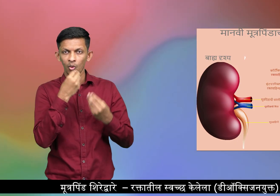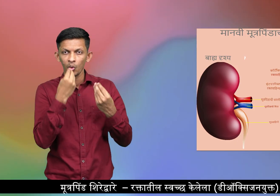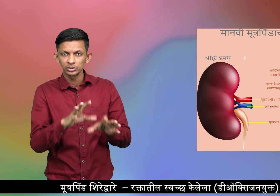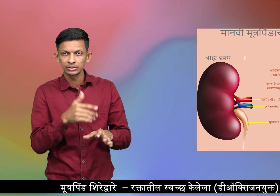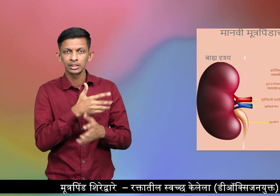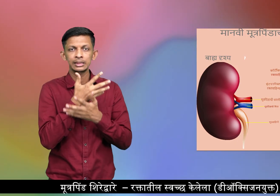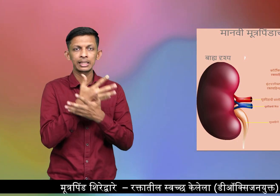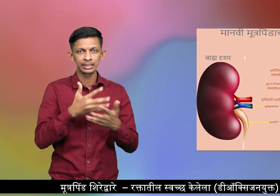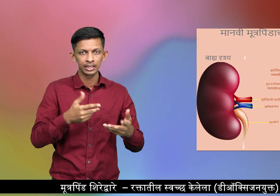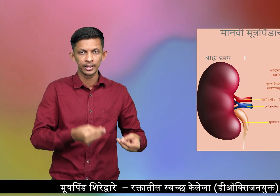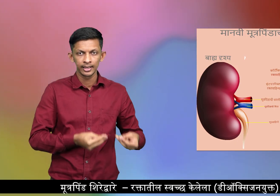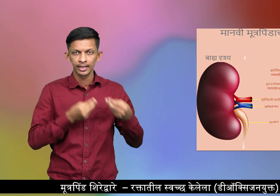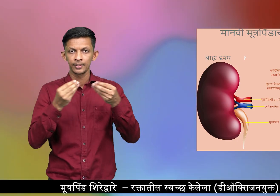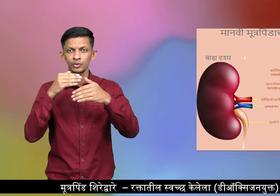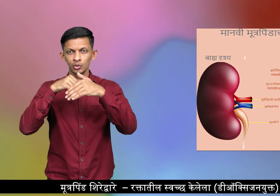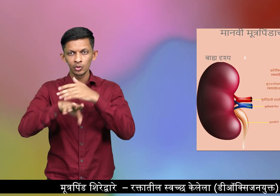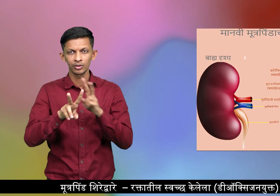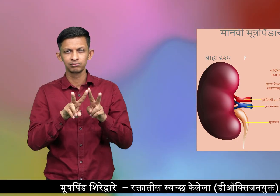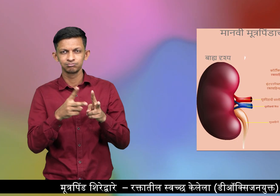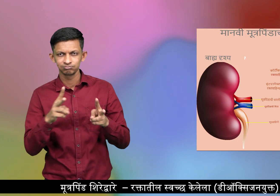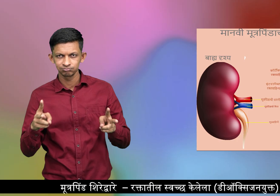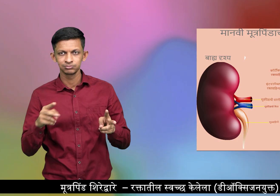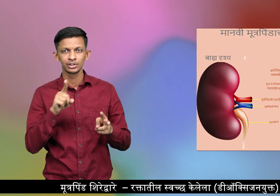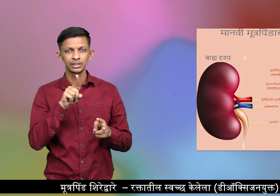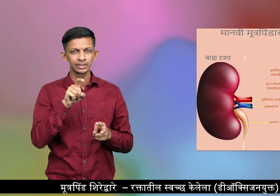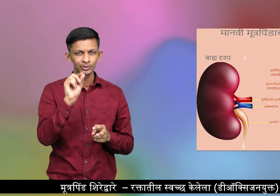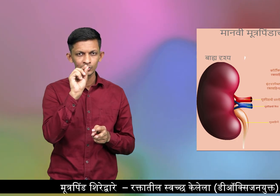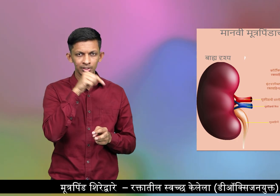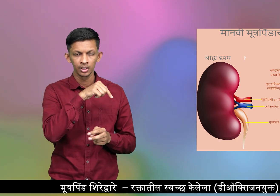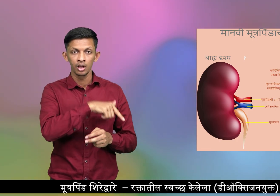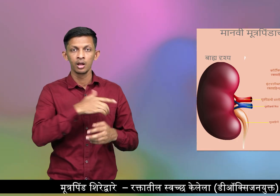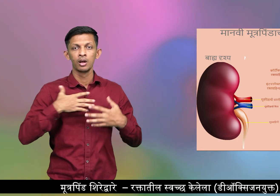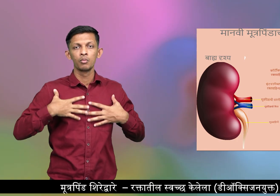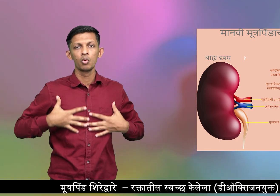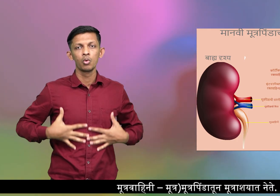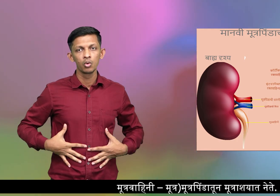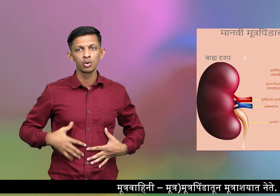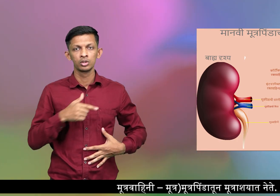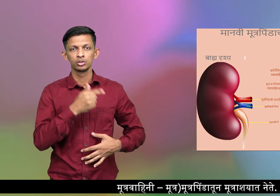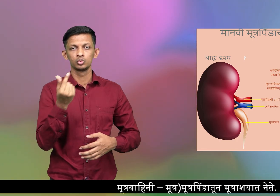मूत्रपिंड शिरेद्वारे रक्तातील स्वच्छ केलेल्या डिऑक्सिजनयुक्त रक्त बाहेर जाते.